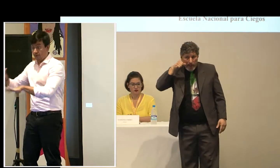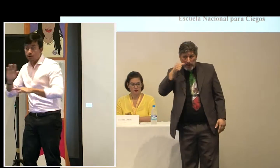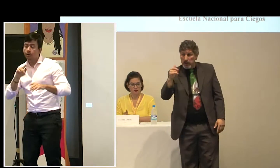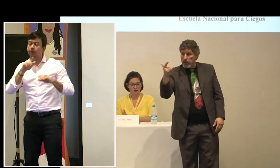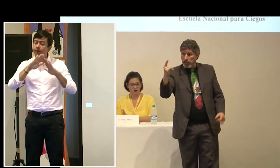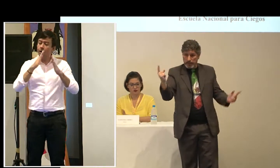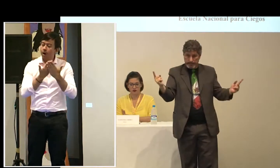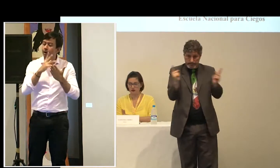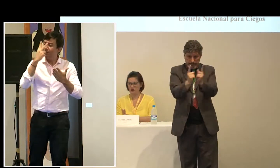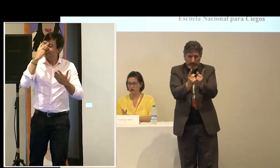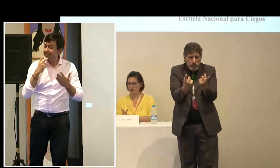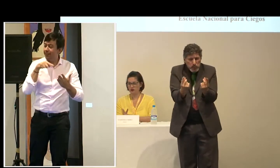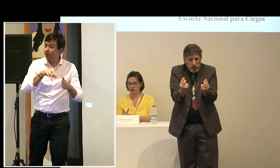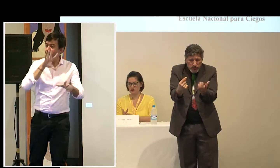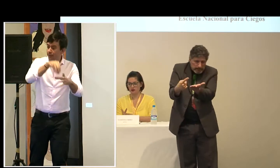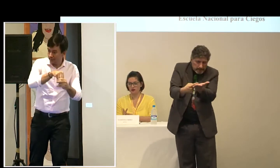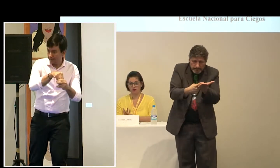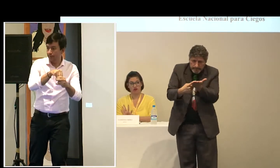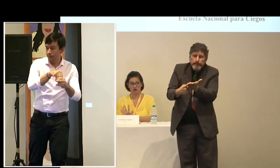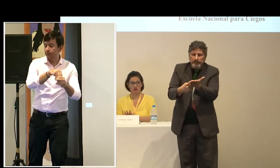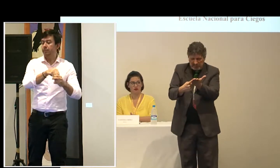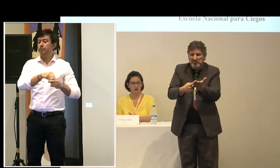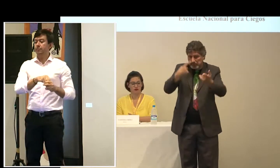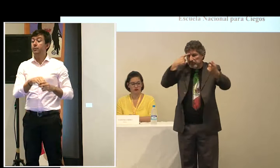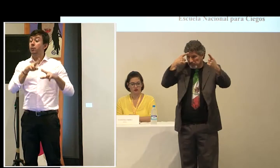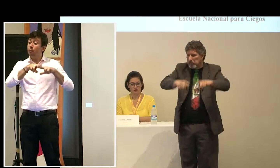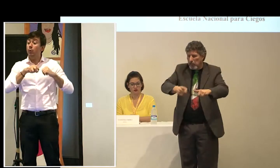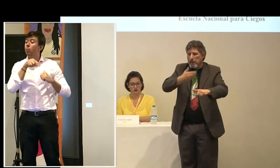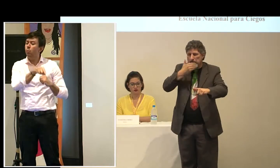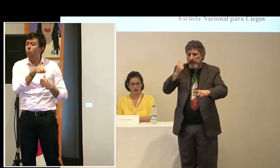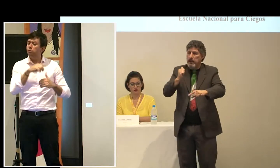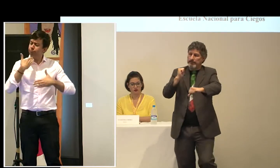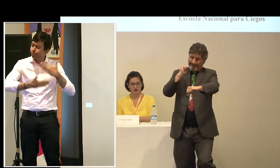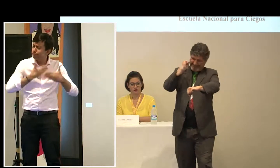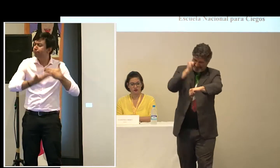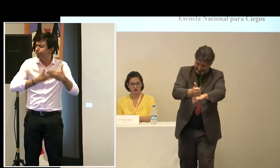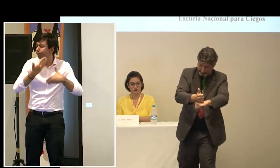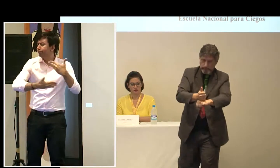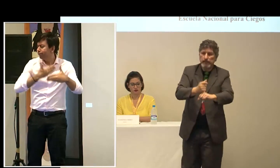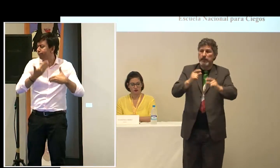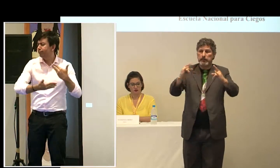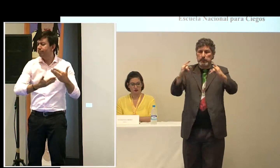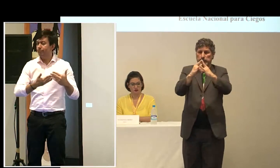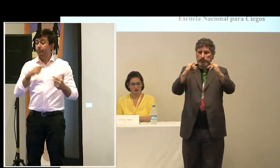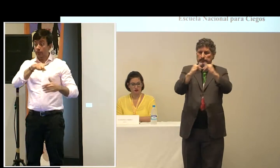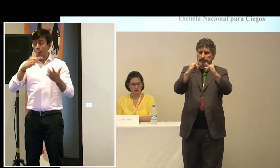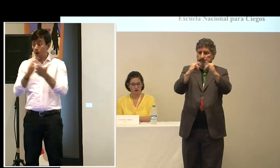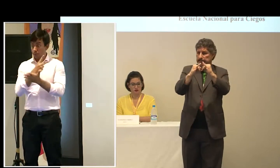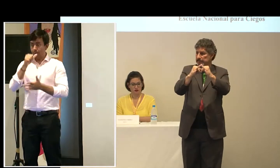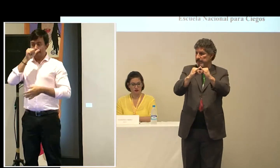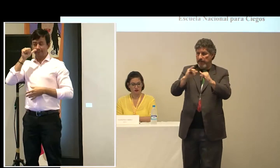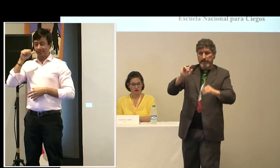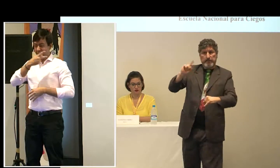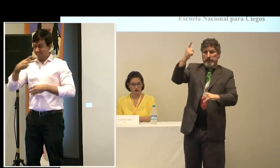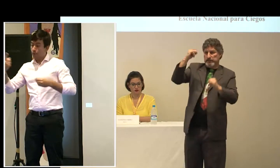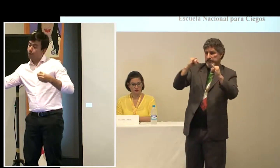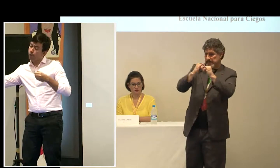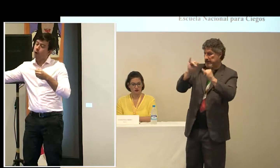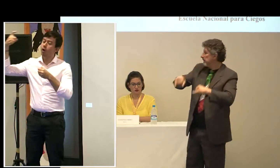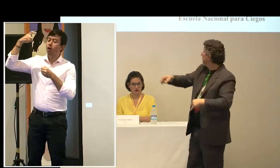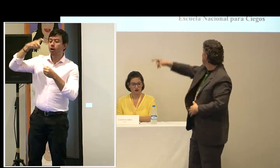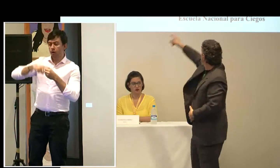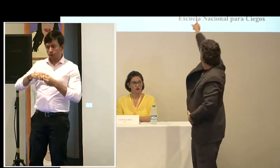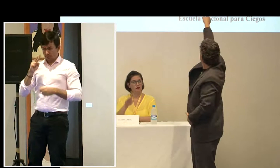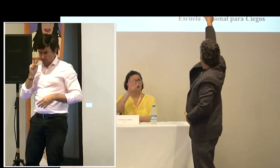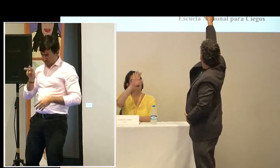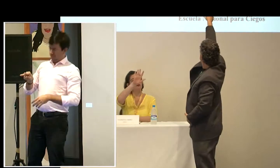Essa escola era dirigida por ouvintes na época, e os surdos saíram dessa escola e foram para a Escola